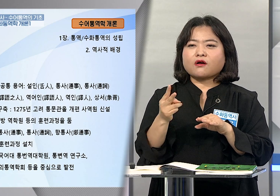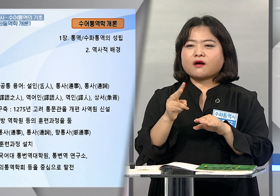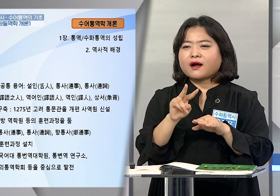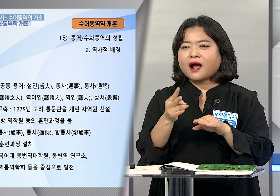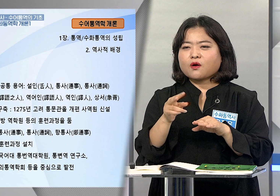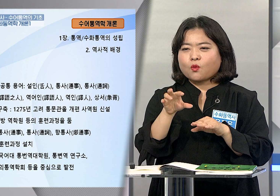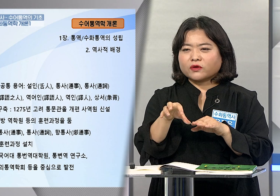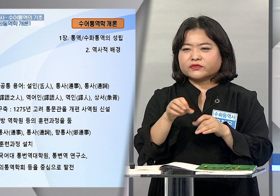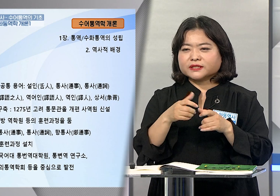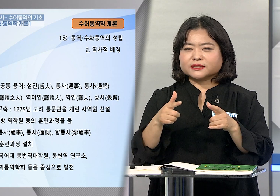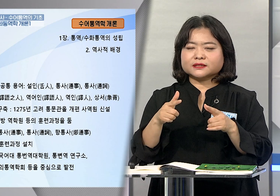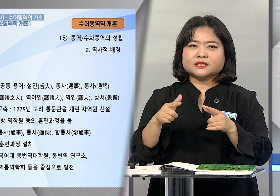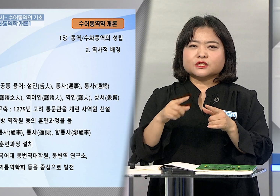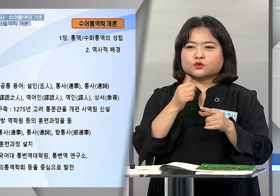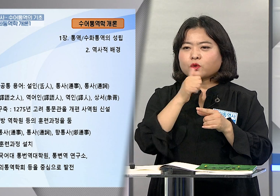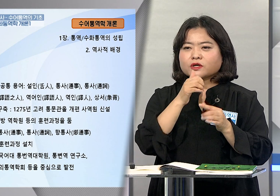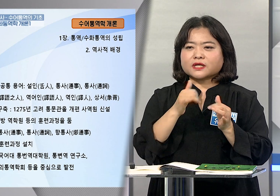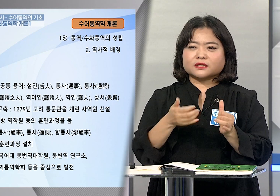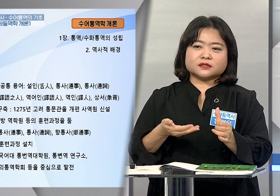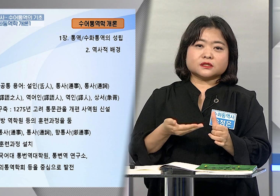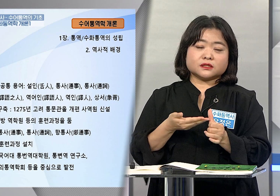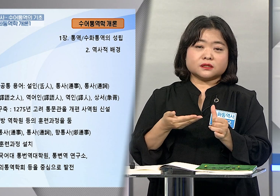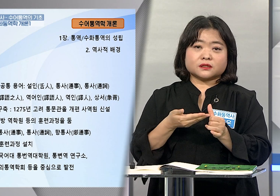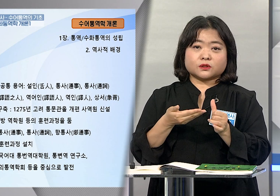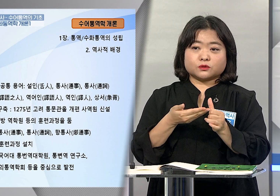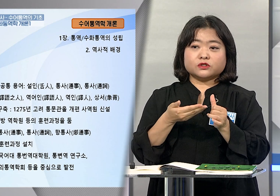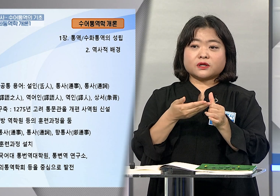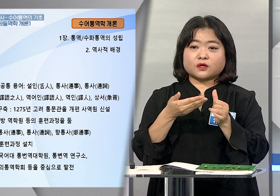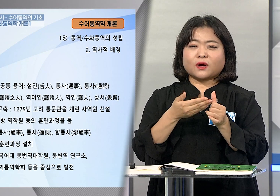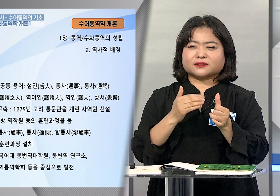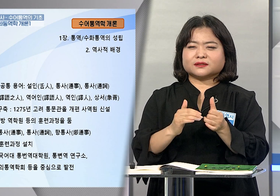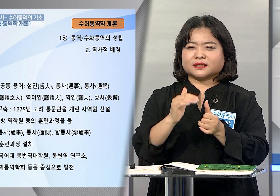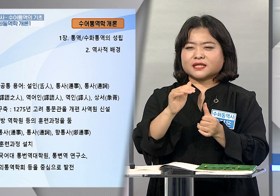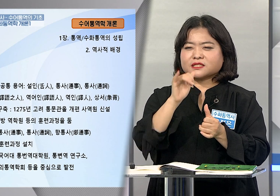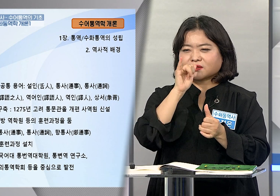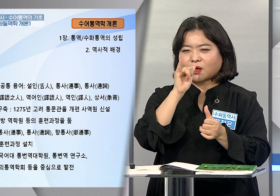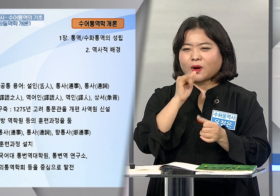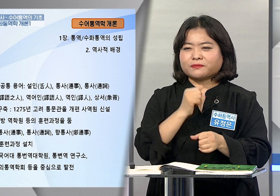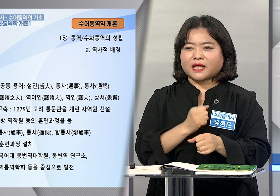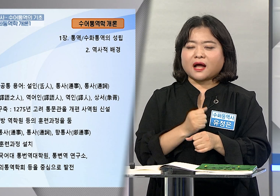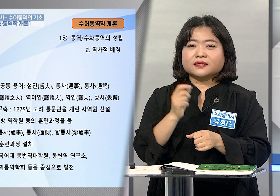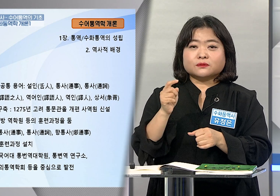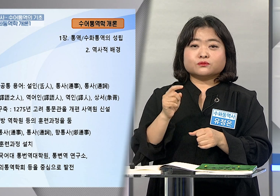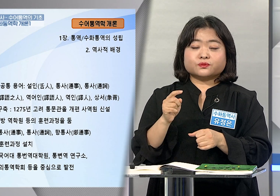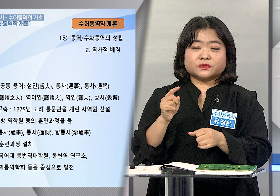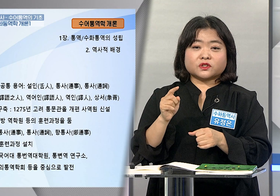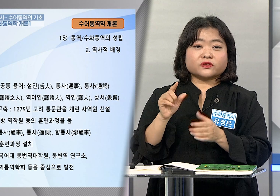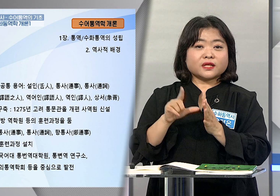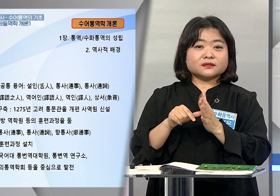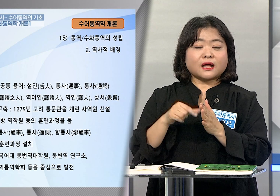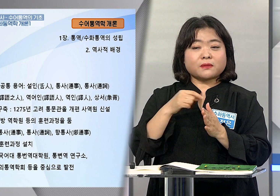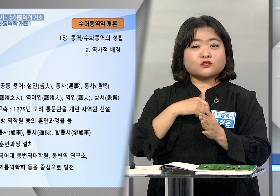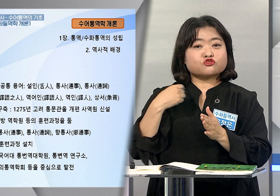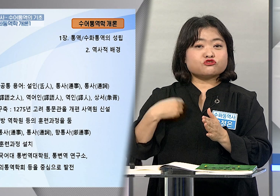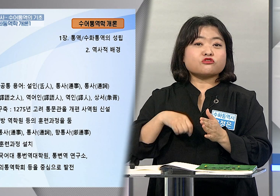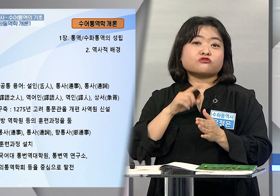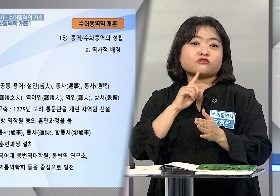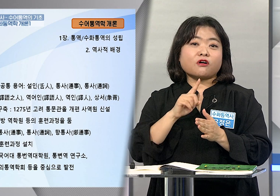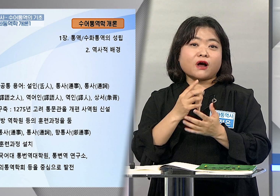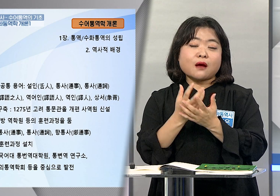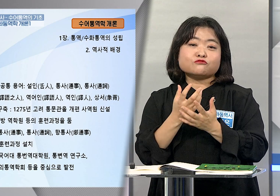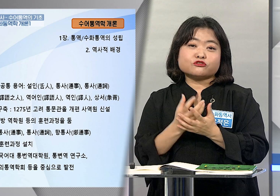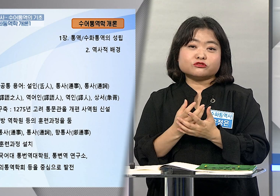지방의 역학원 등 통역사를 훈련하는 과정들이 있었다고 합니다. 저 때는 아마